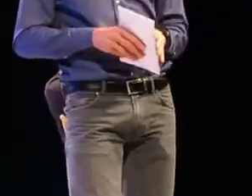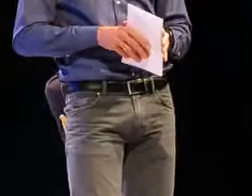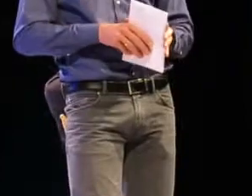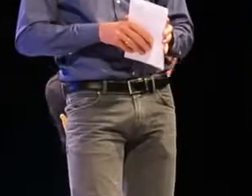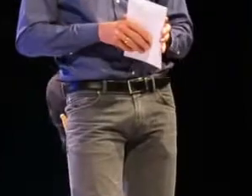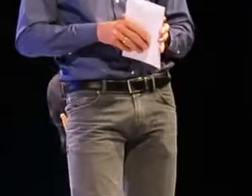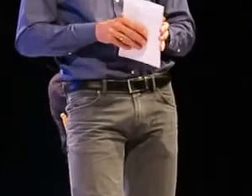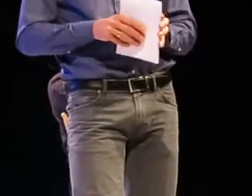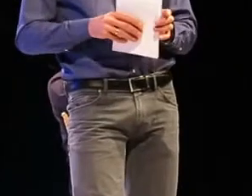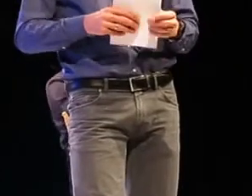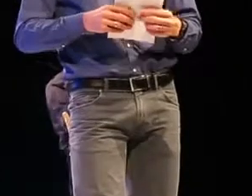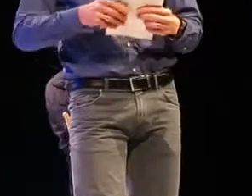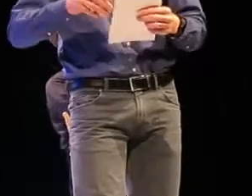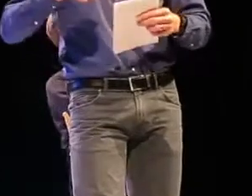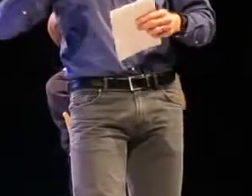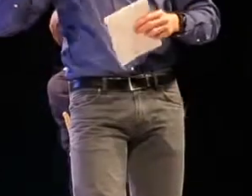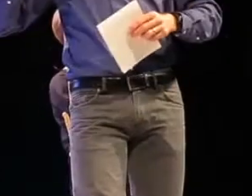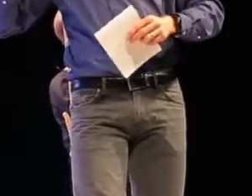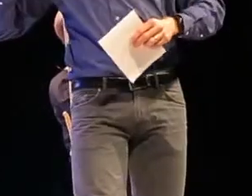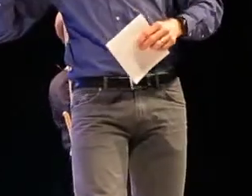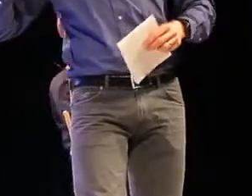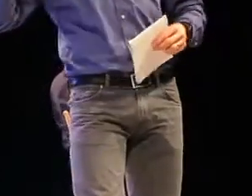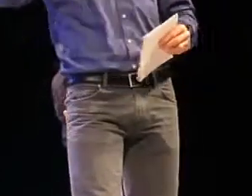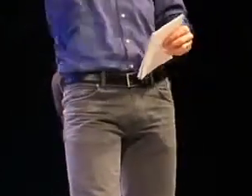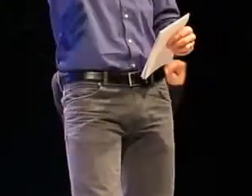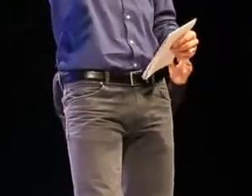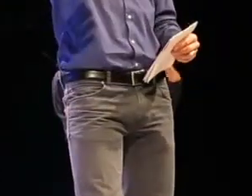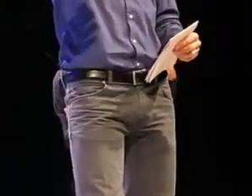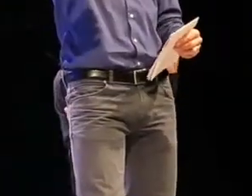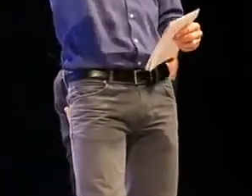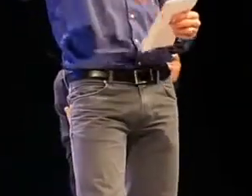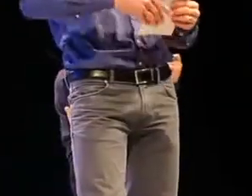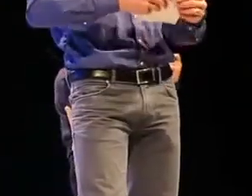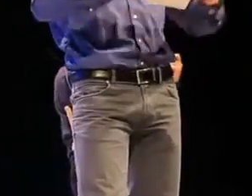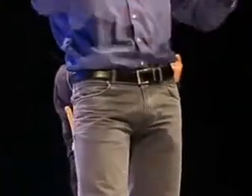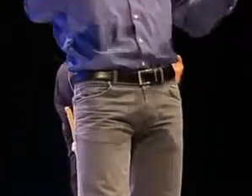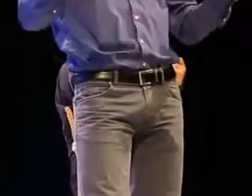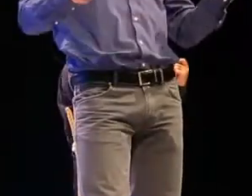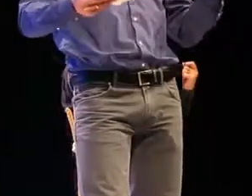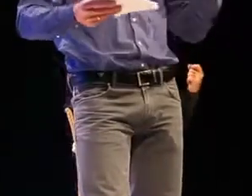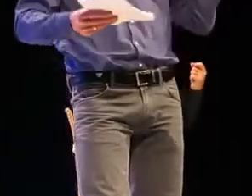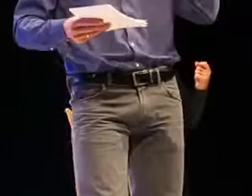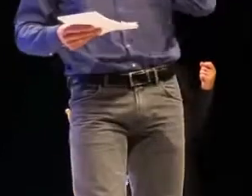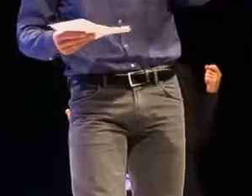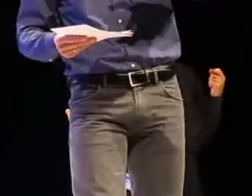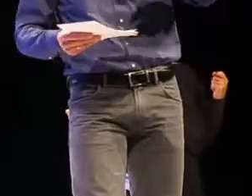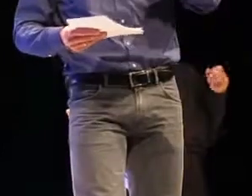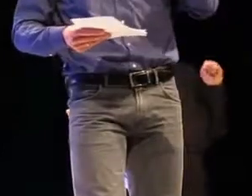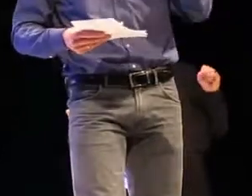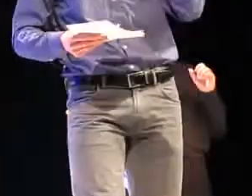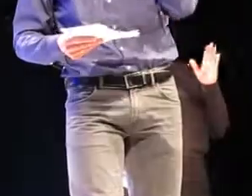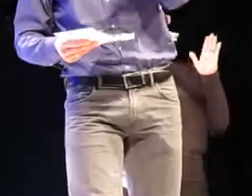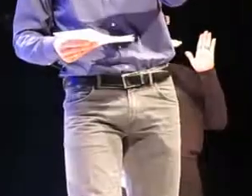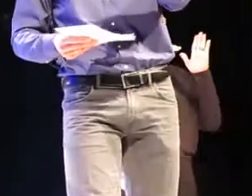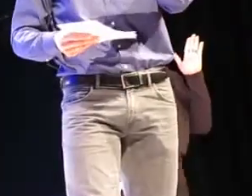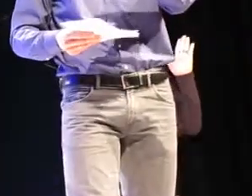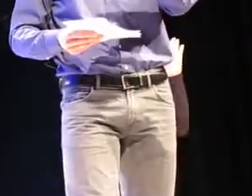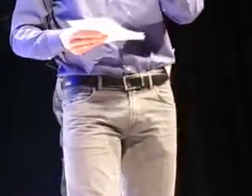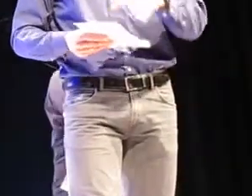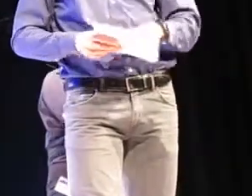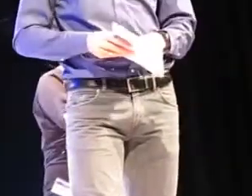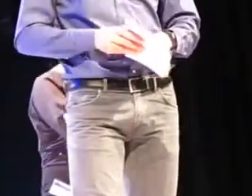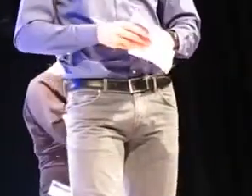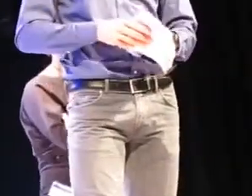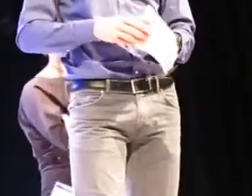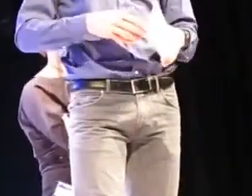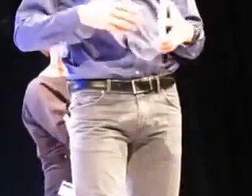de här besluten i rätt riktning. Så att du vet, vi börjar segla förslör, och vad vi kan göra är att liksom se till att det blåser lite hårdare